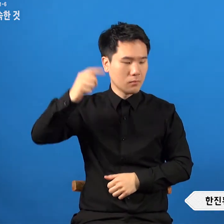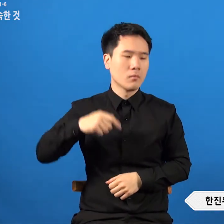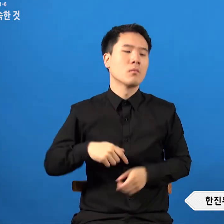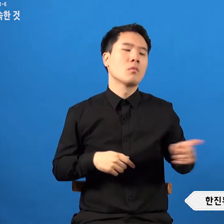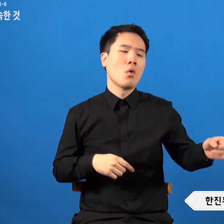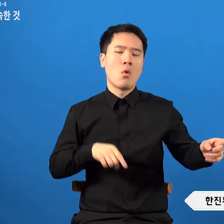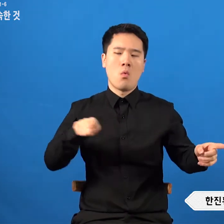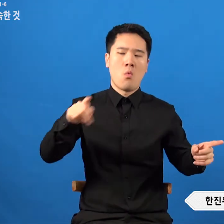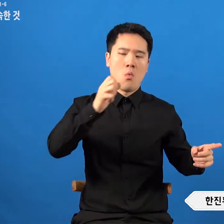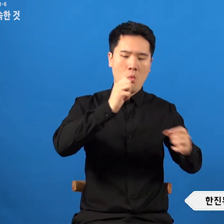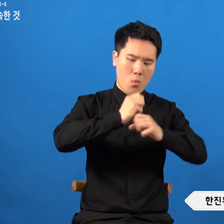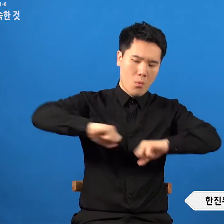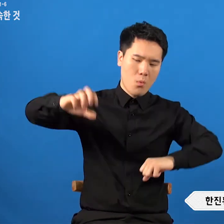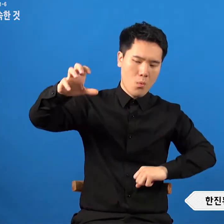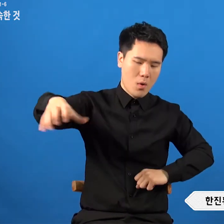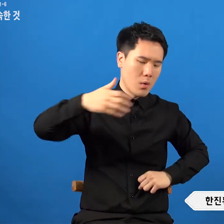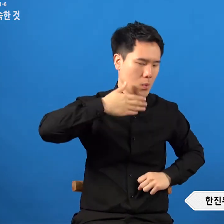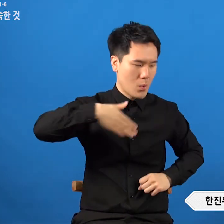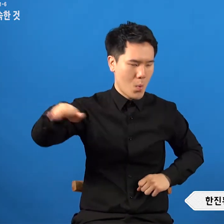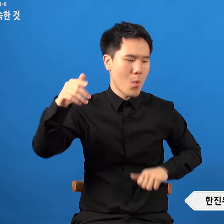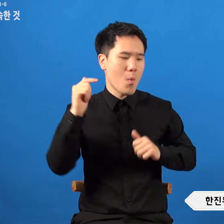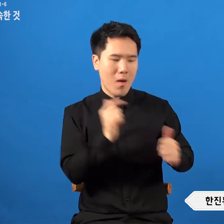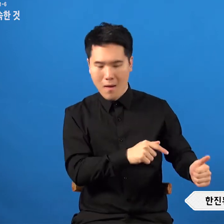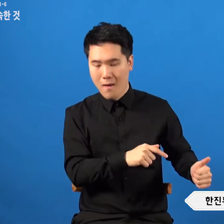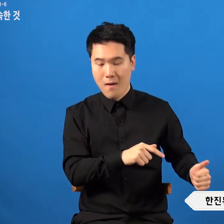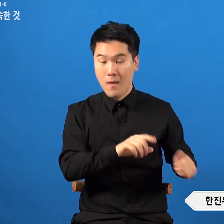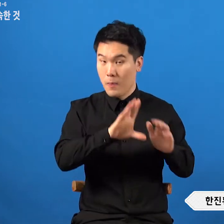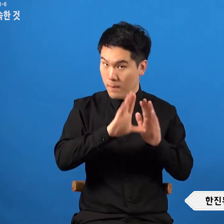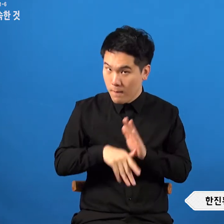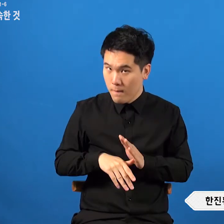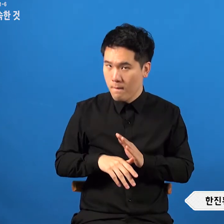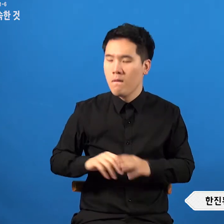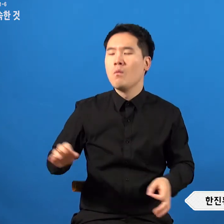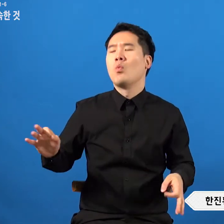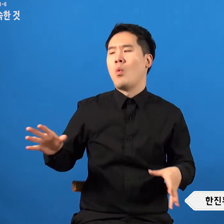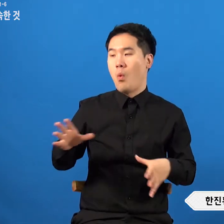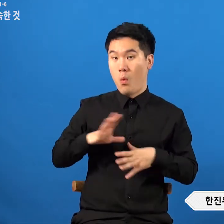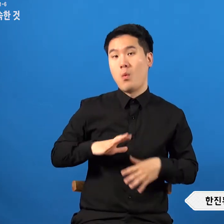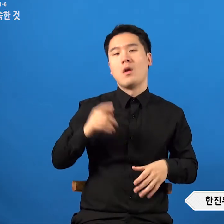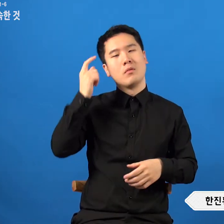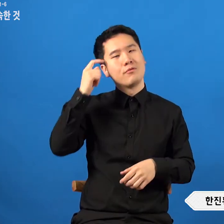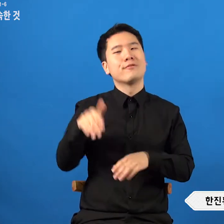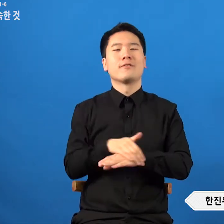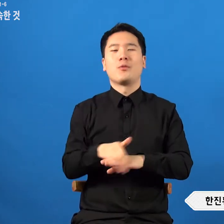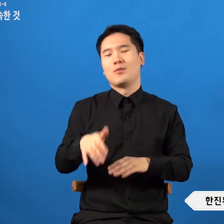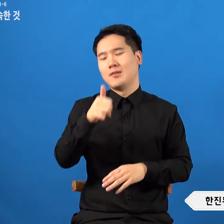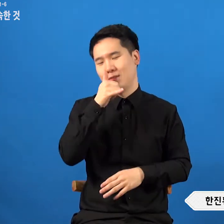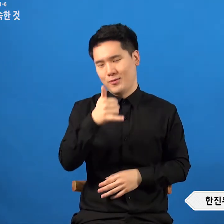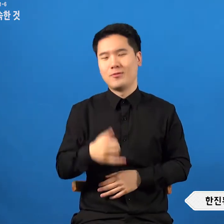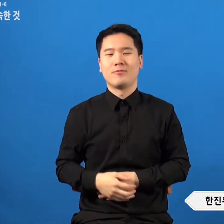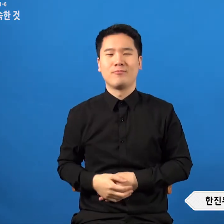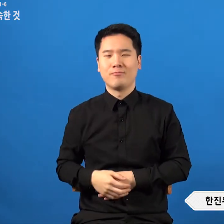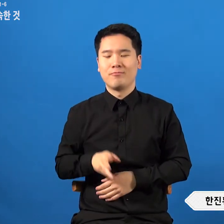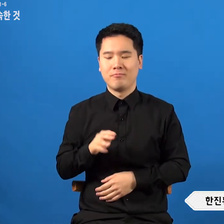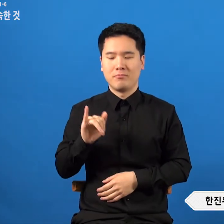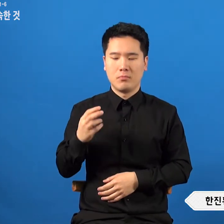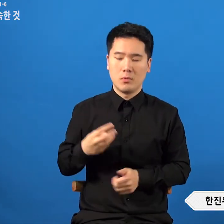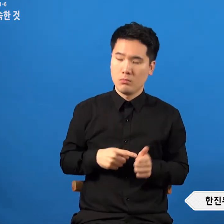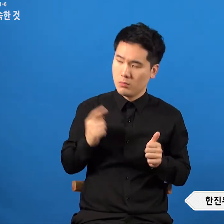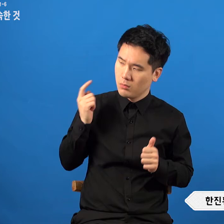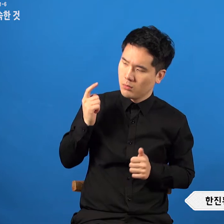성령께서 광야로 가라고 하실 때는 아주 놀라운 그런 뜻이 있었던 것입니다.